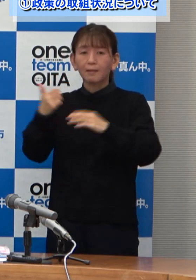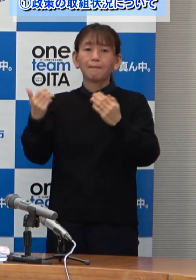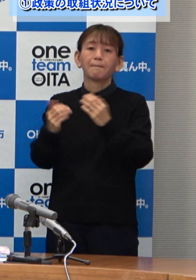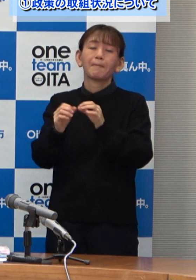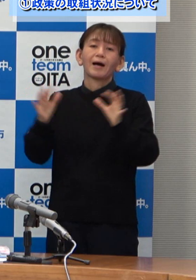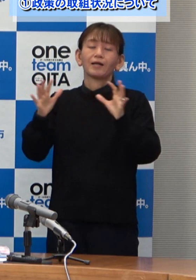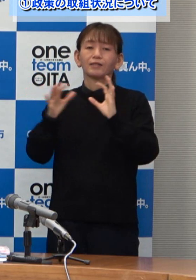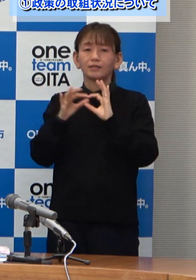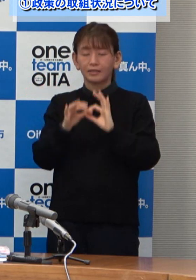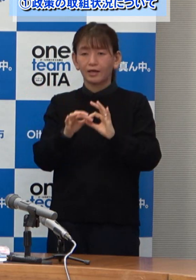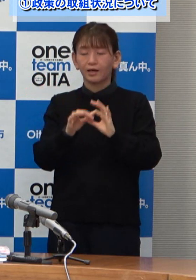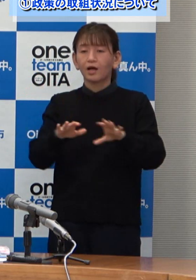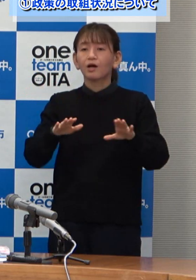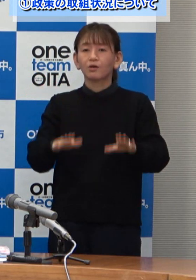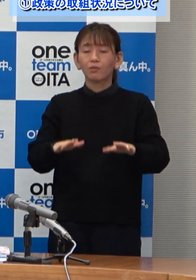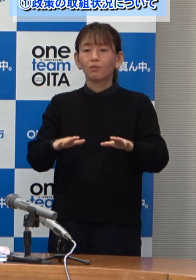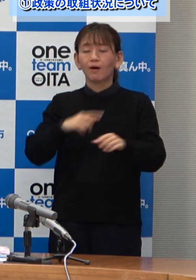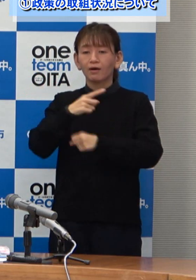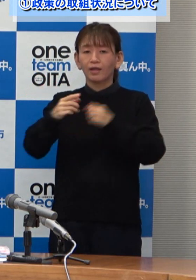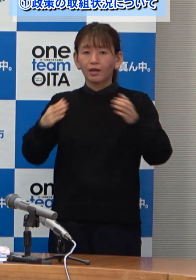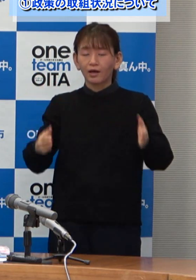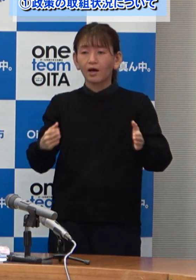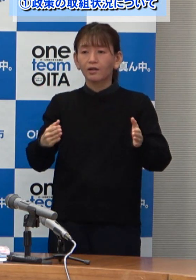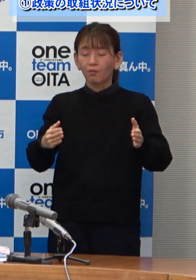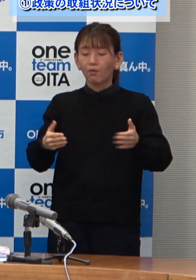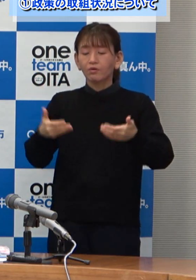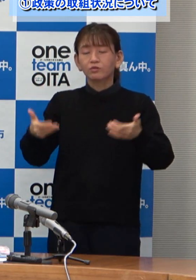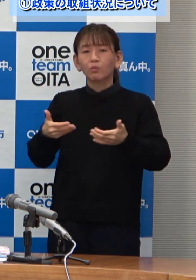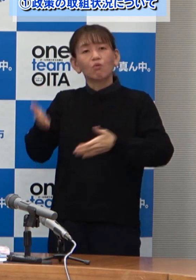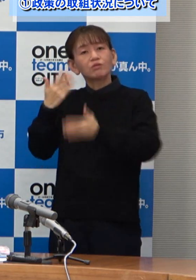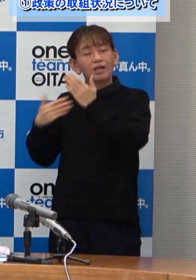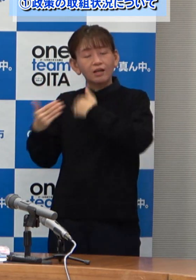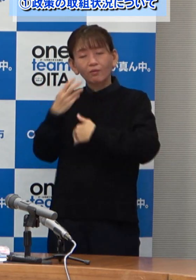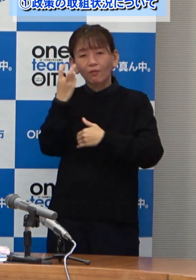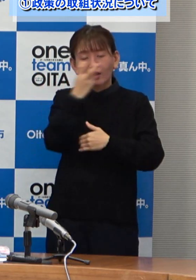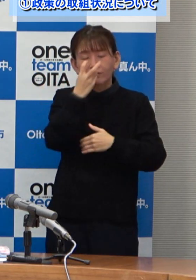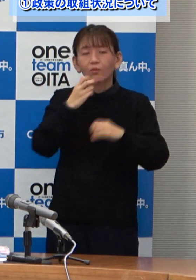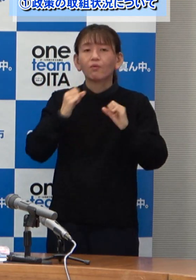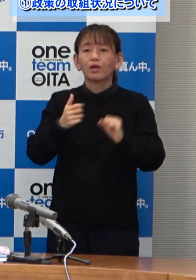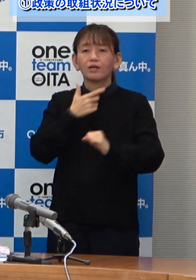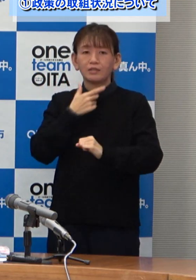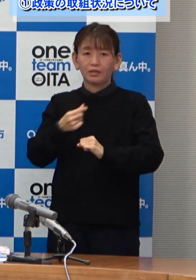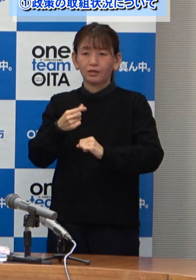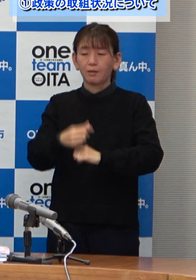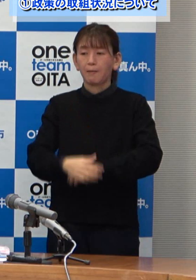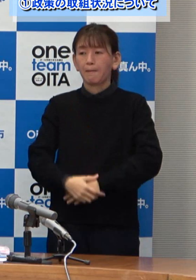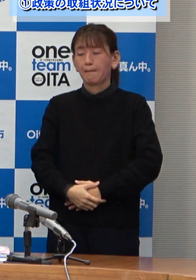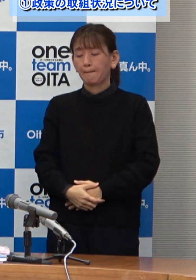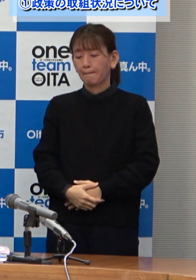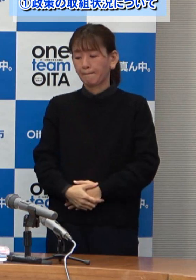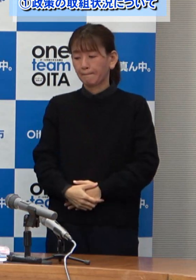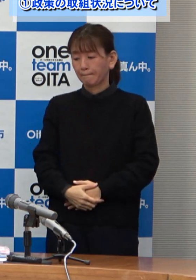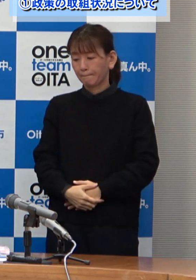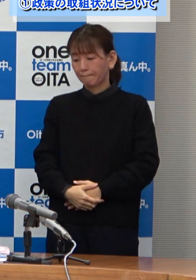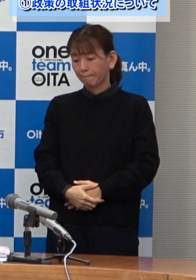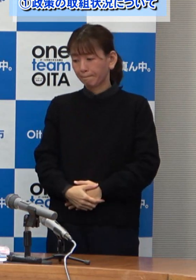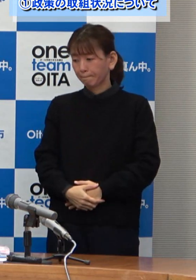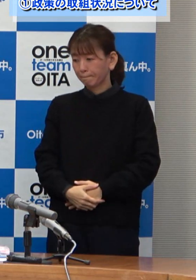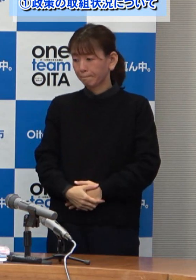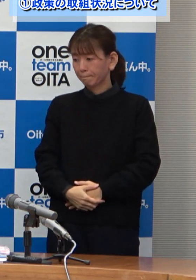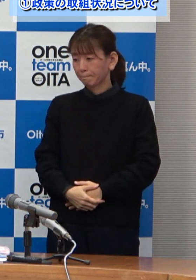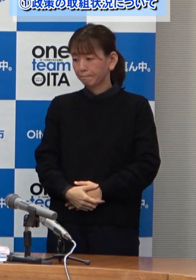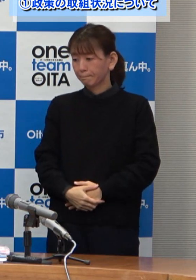え年間検証という形でえ発表させていただきまたいと思います